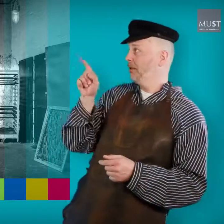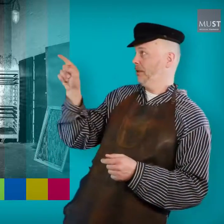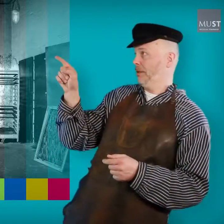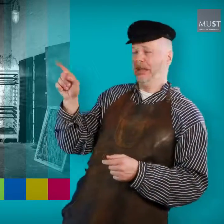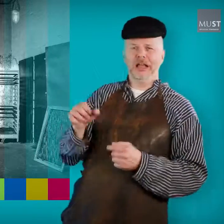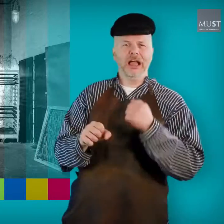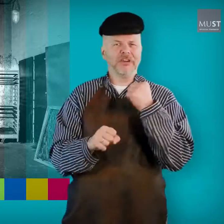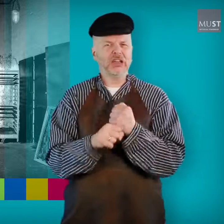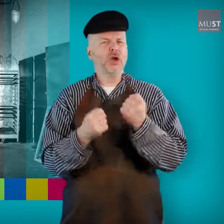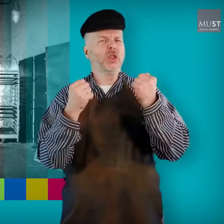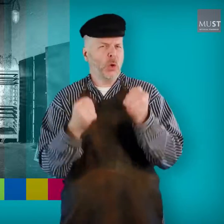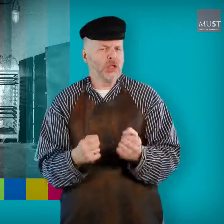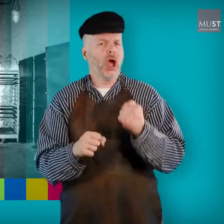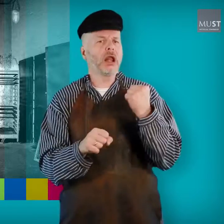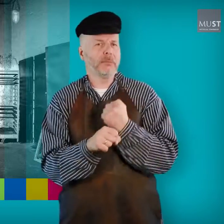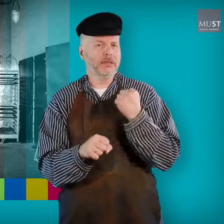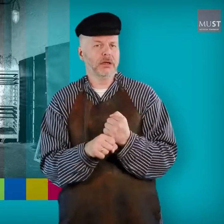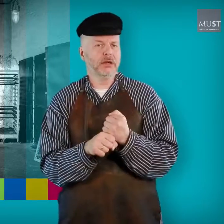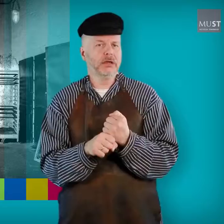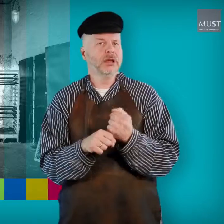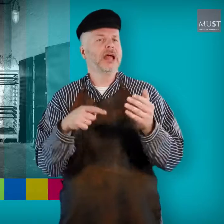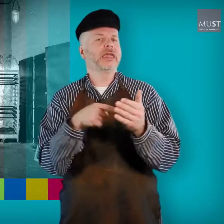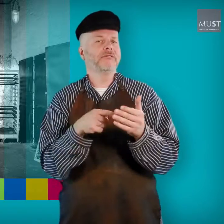Hvis dere ser på bildet, var dette skikkelig tungt arbeid.